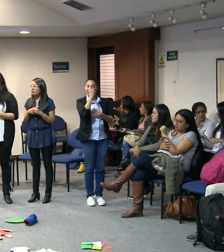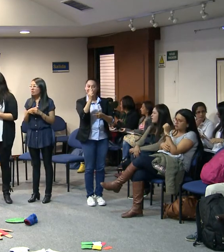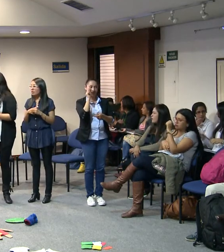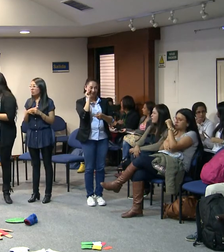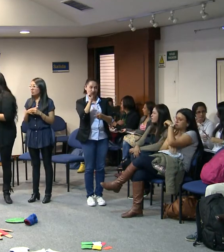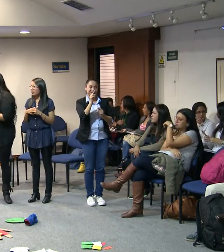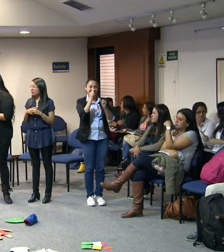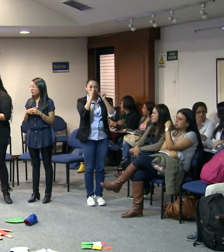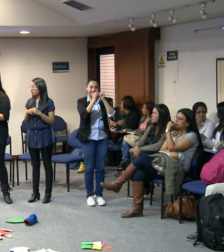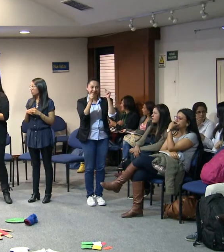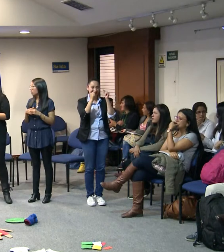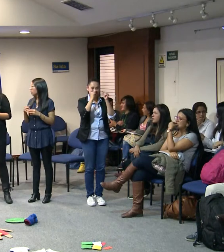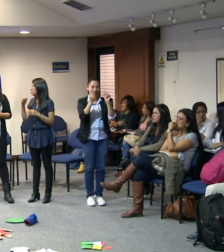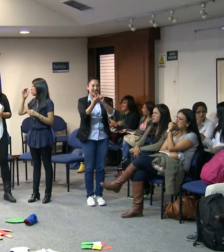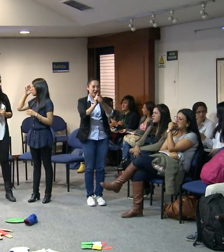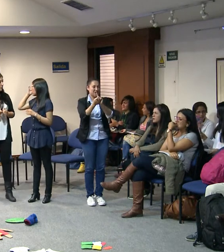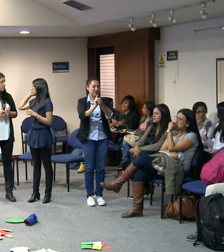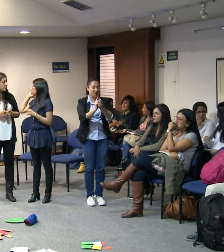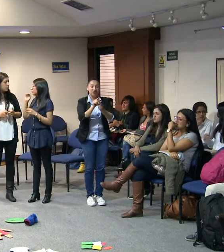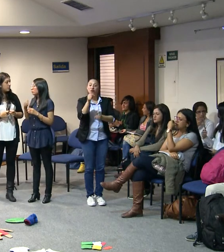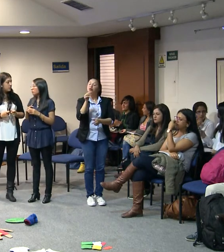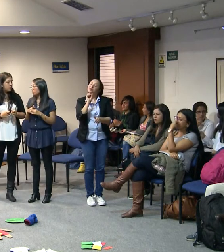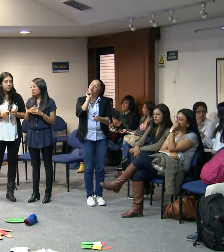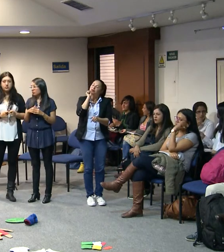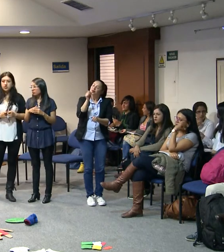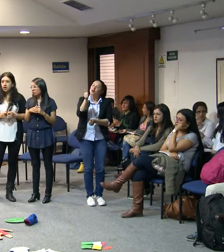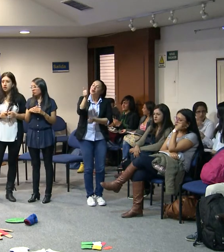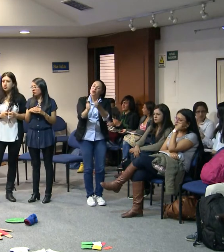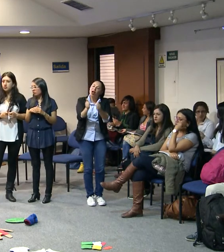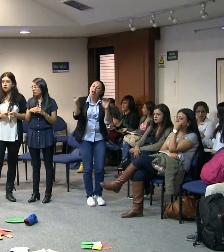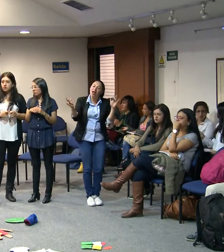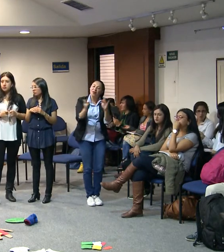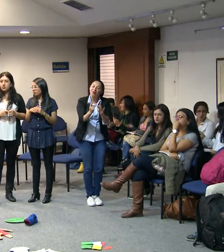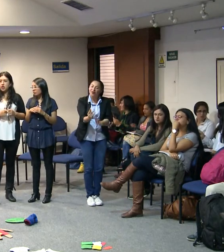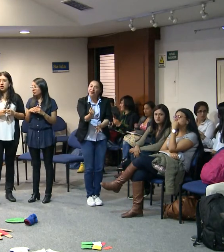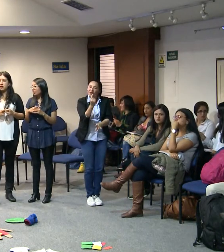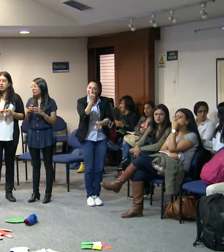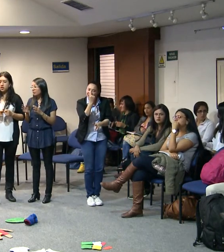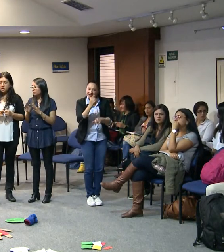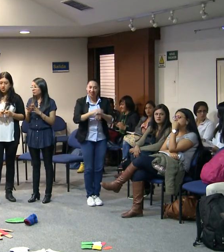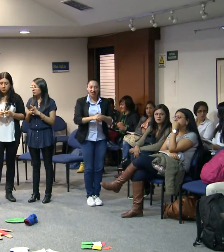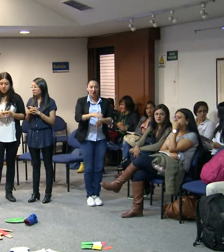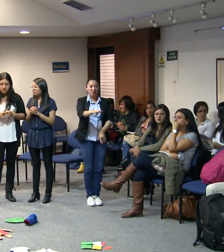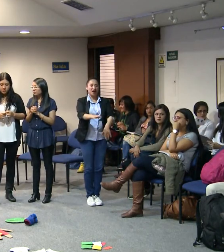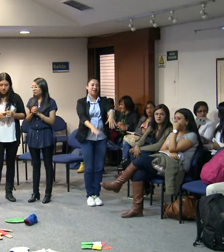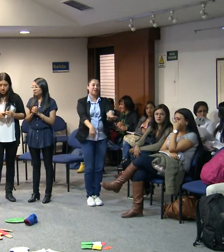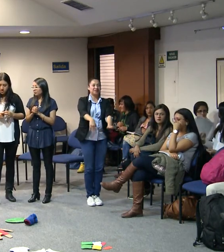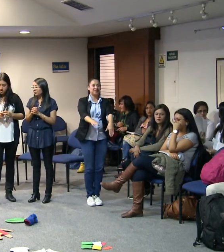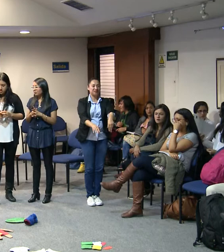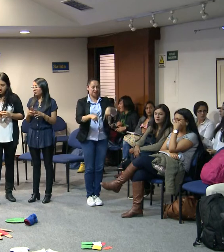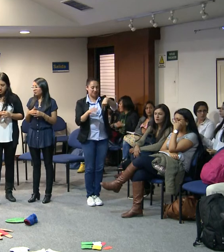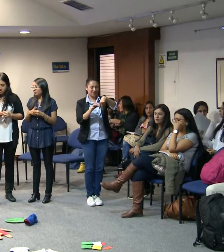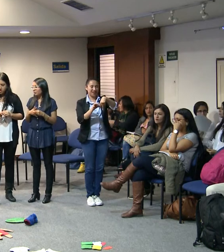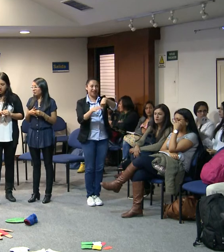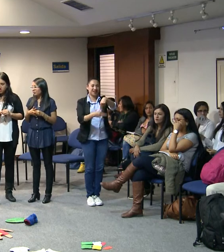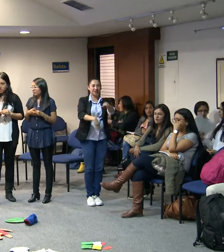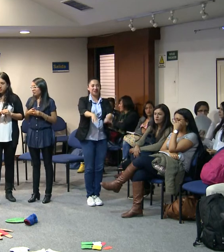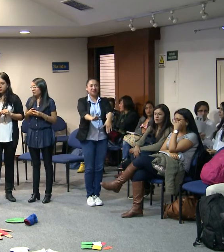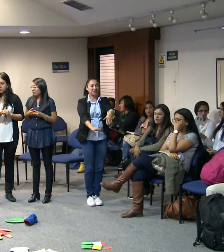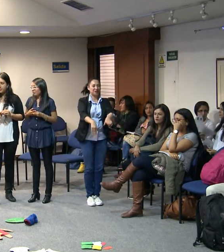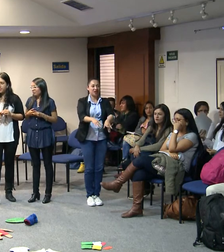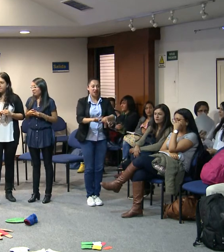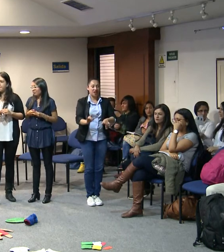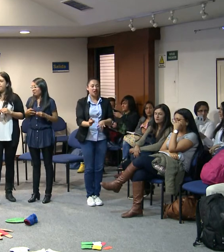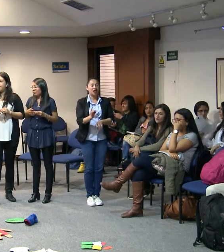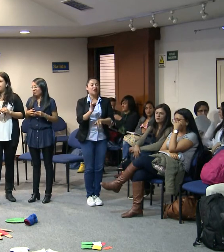les mencionábamos, bueno, cuál es tu nariz, y bueno, vamos a mover las piernas, pero que eso convirtiera en algo real y